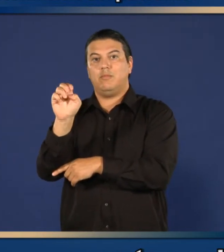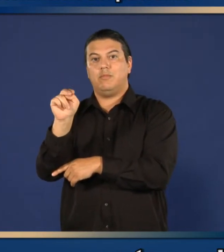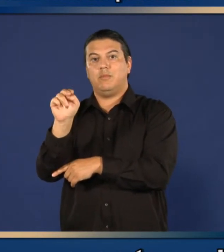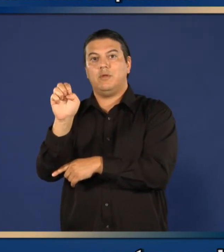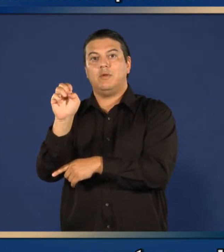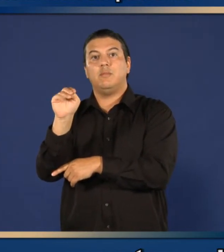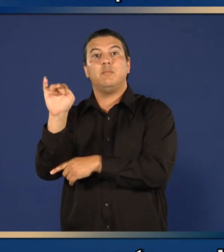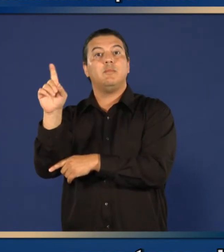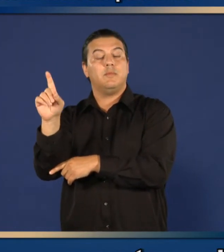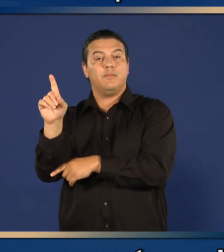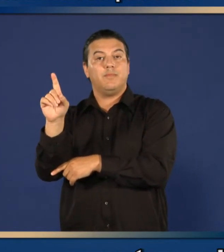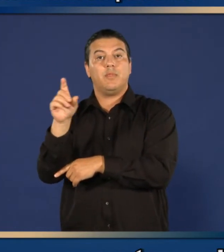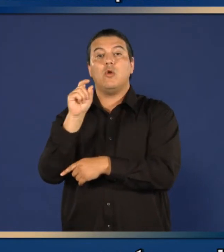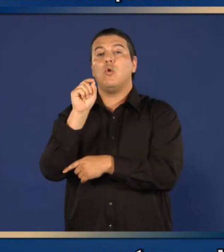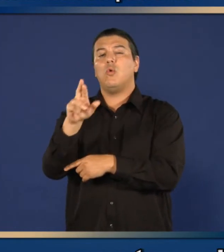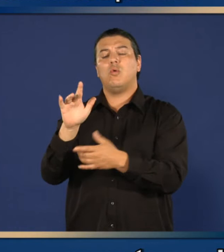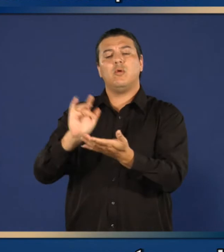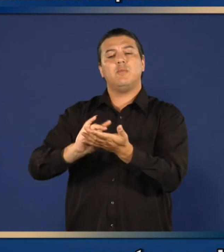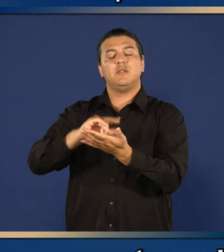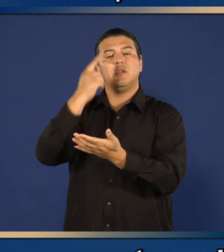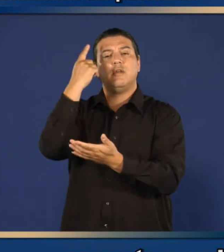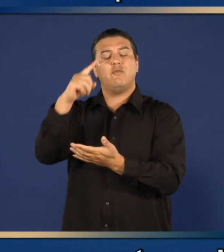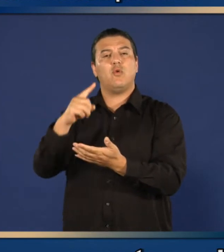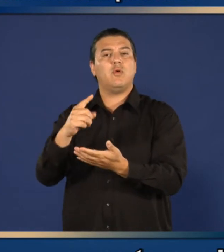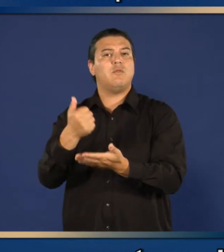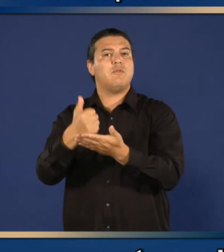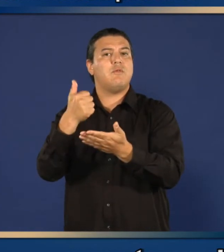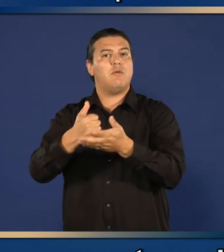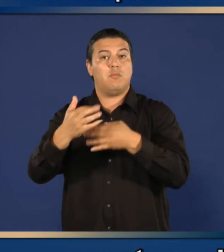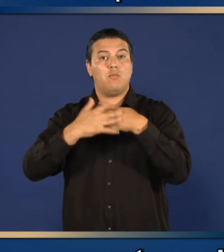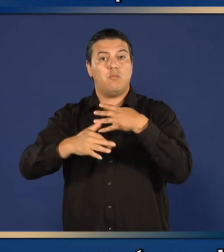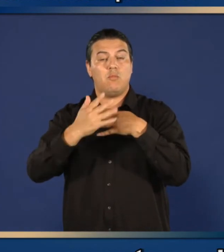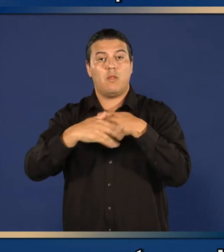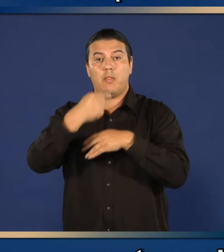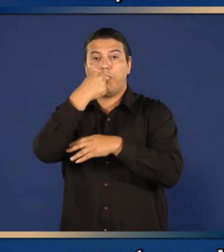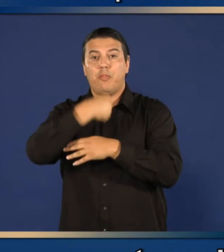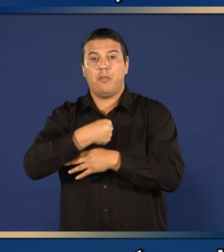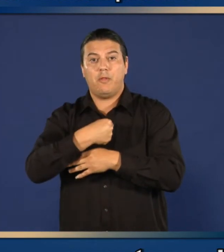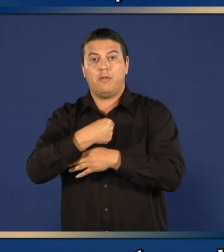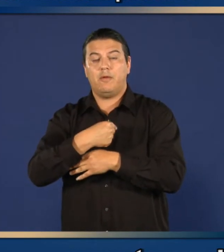o un anti colgante como comer en